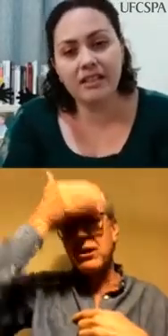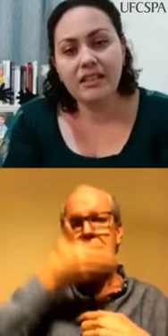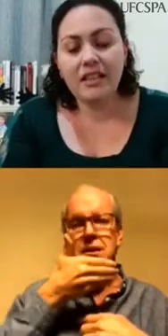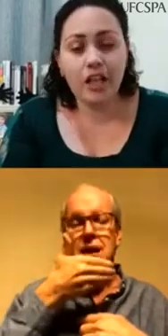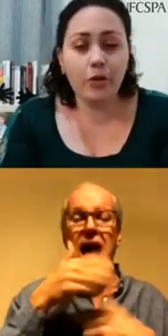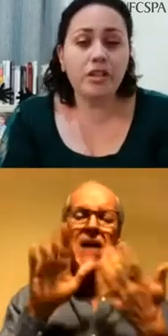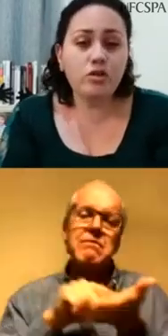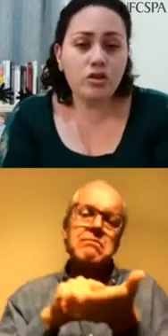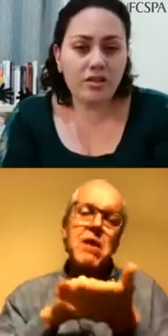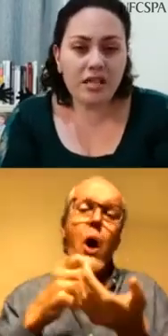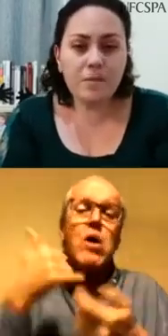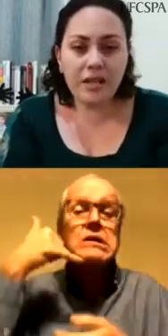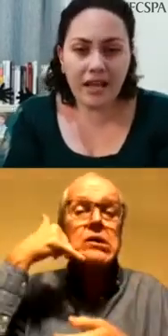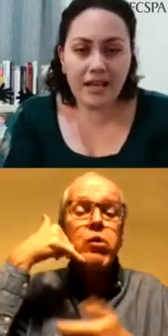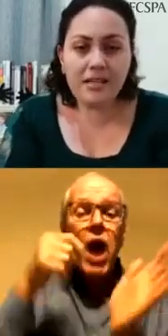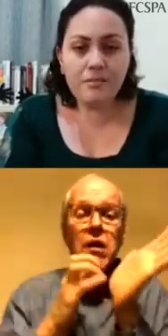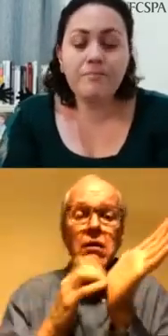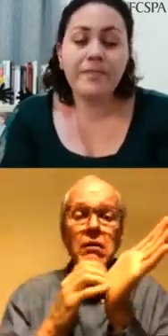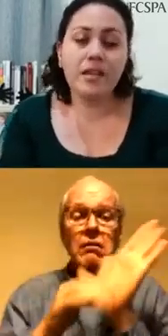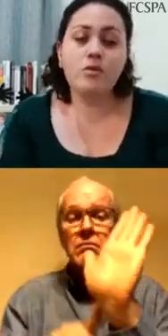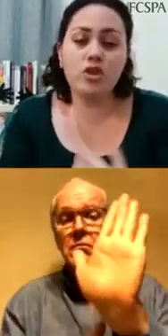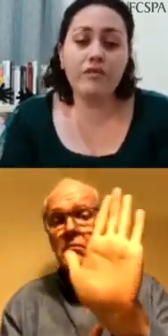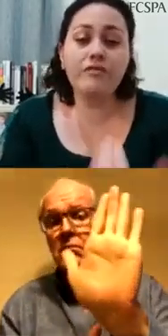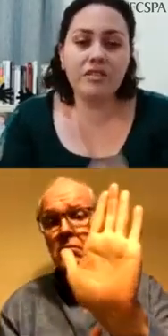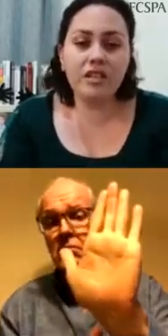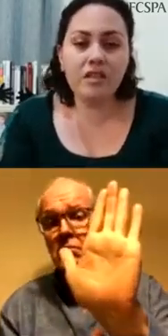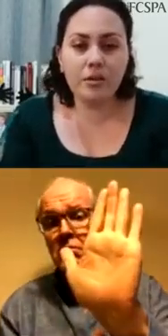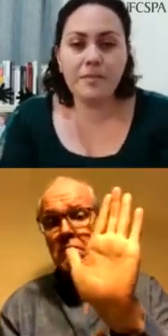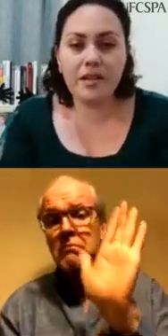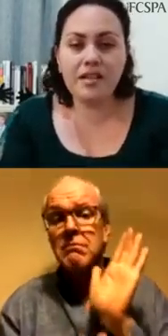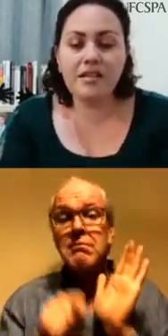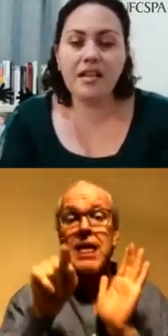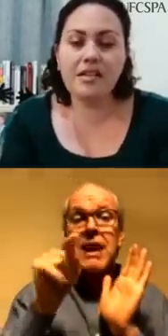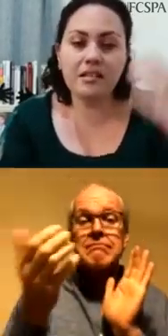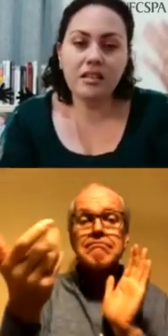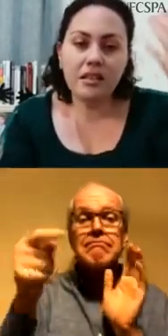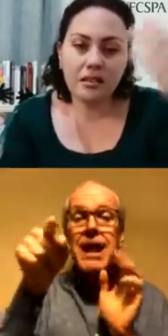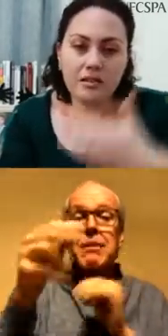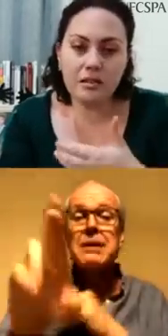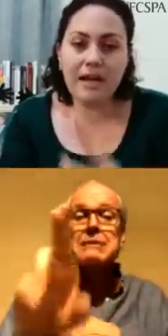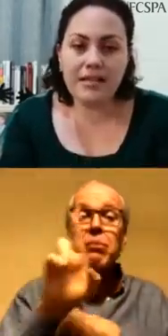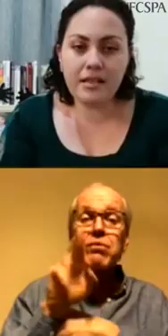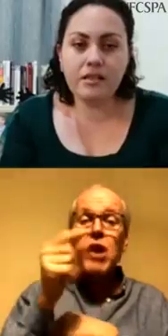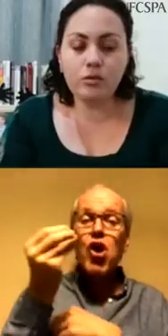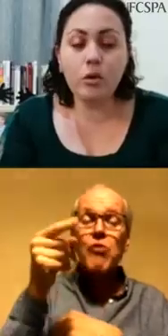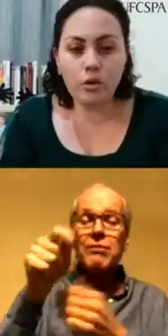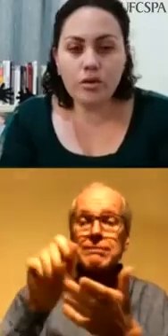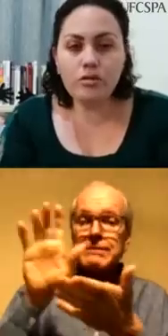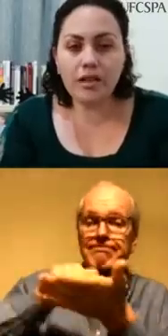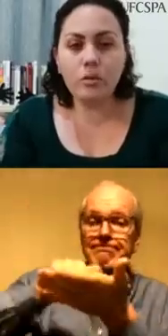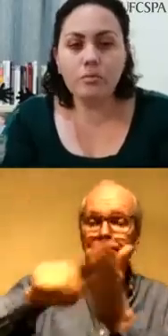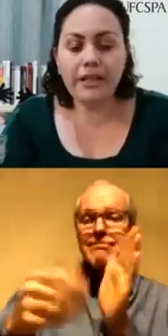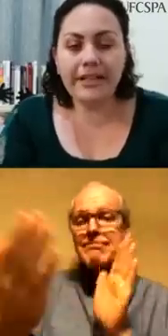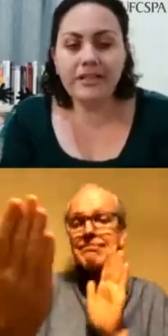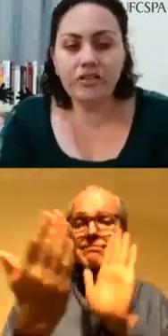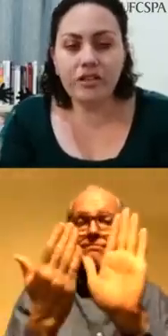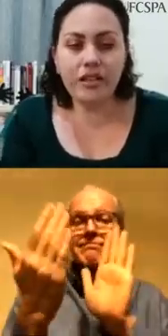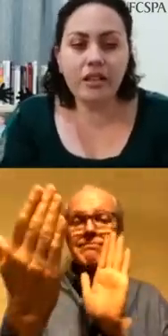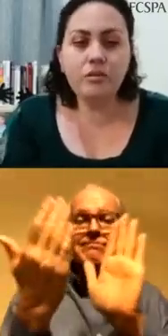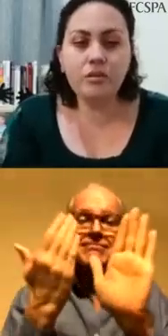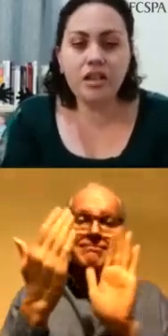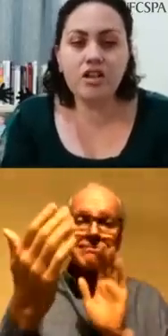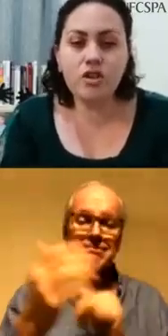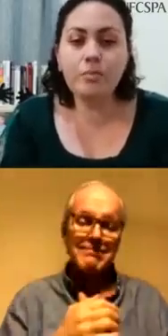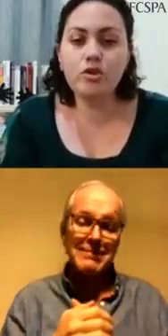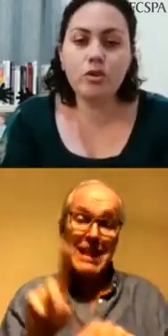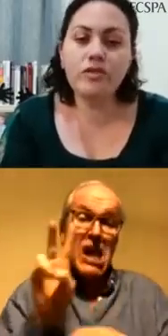labial, né? Eu ainda não tive essa experiência, eu já vivi, então, a experiência dessa a máscara do rosto, né, completa, de